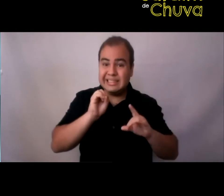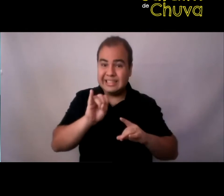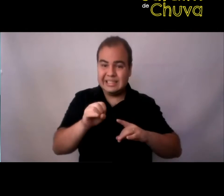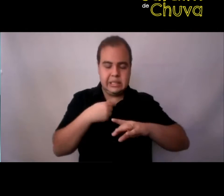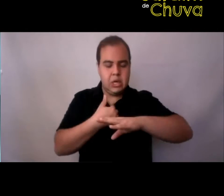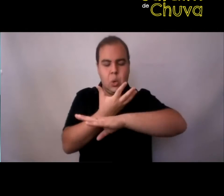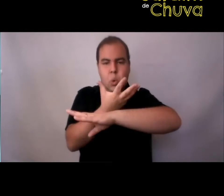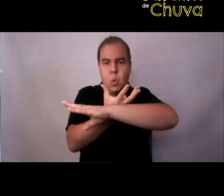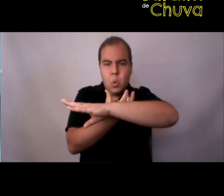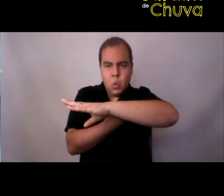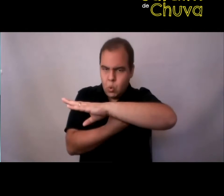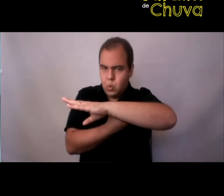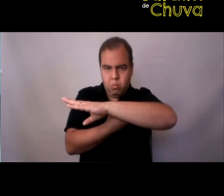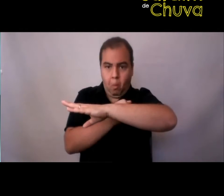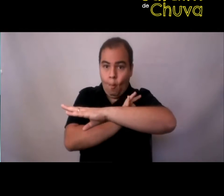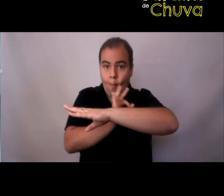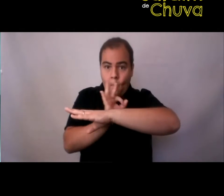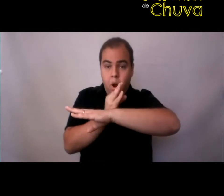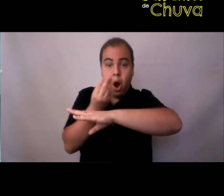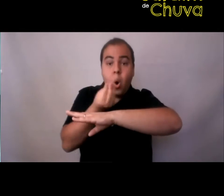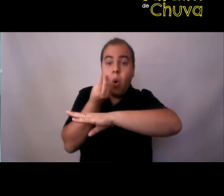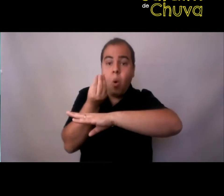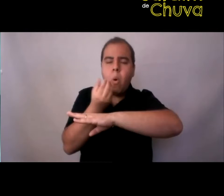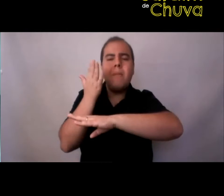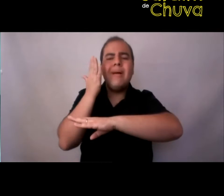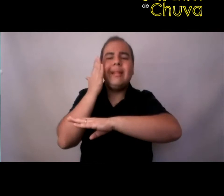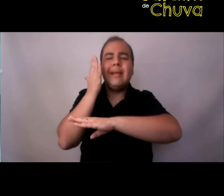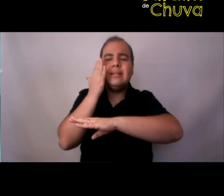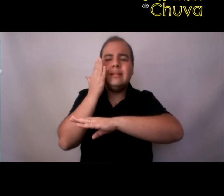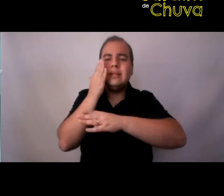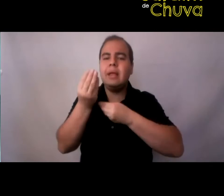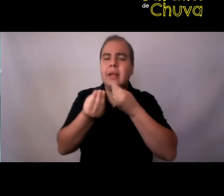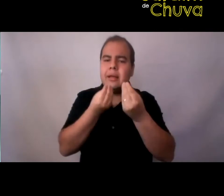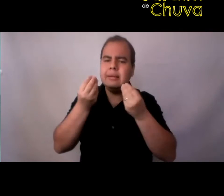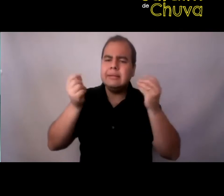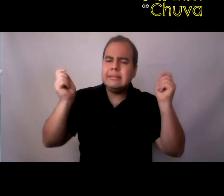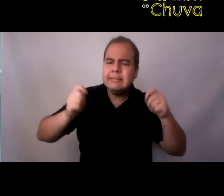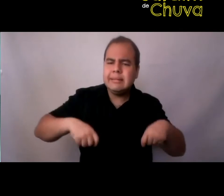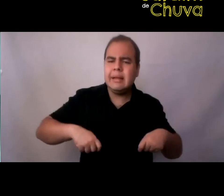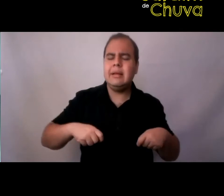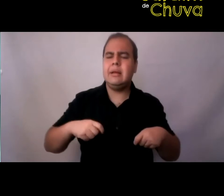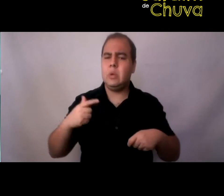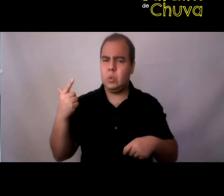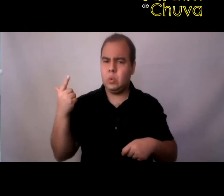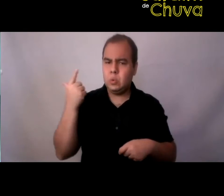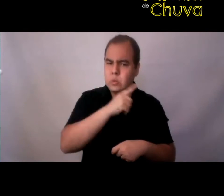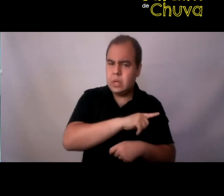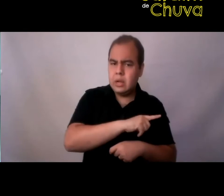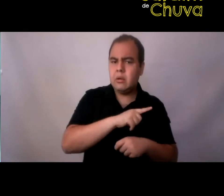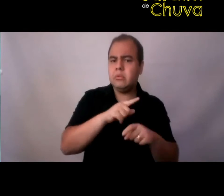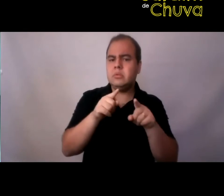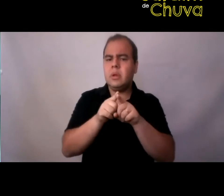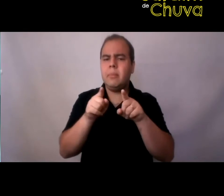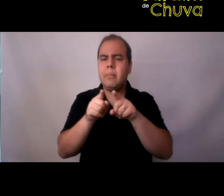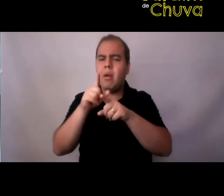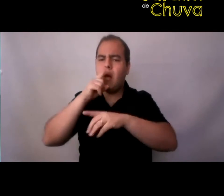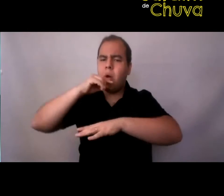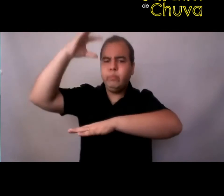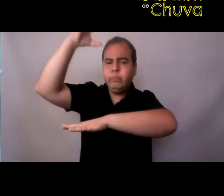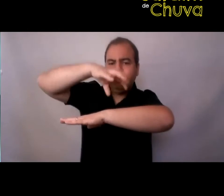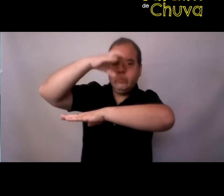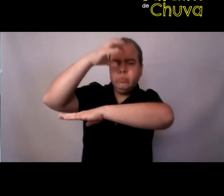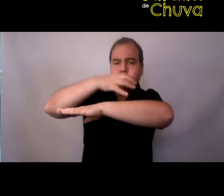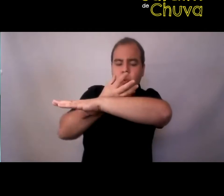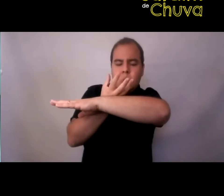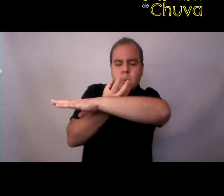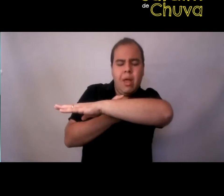infiltrar, mas basicamente a gente tem condições de infiltração diferentes de acordo com